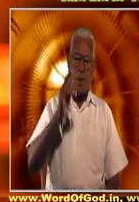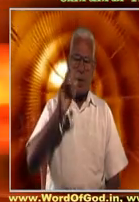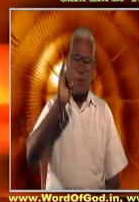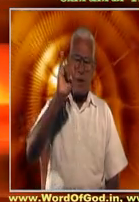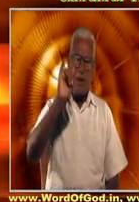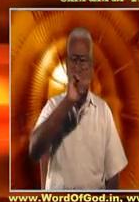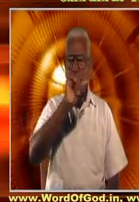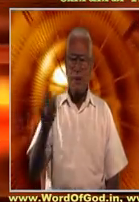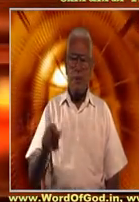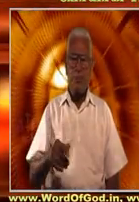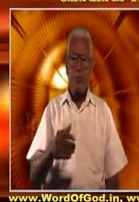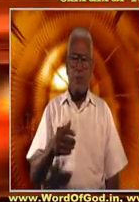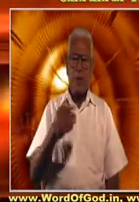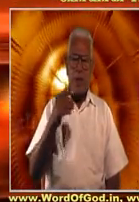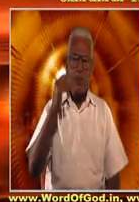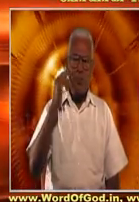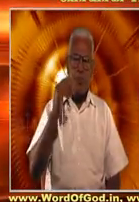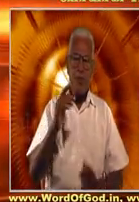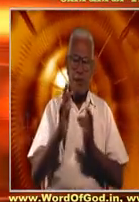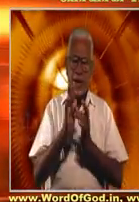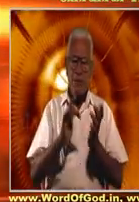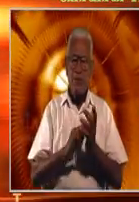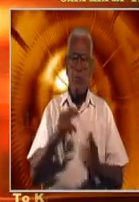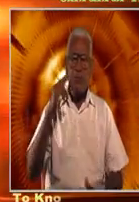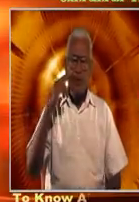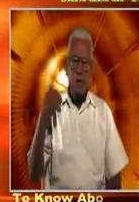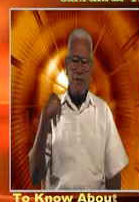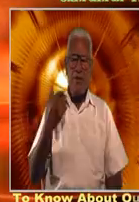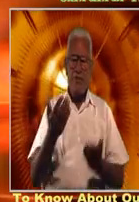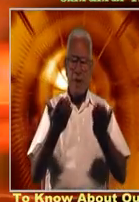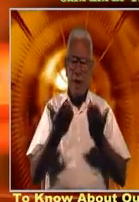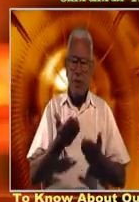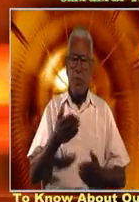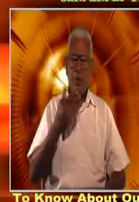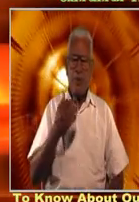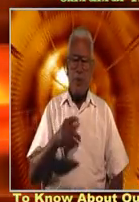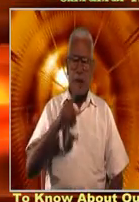வசனம் 14 நான் பிதாவை வேண்டிக்கொள்ளுகிறேன்